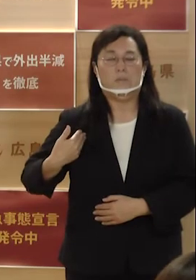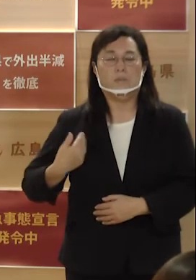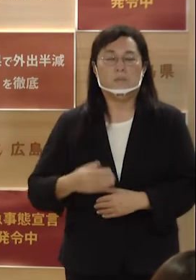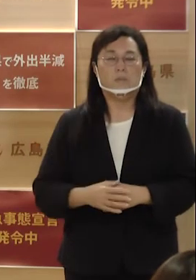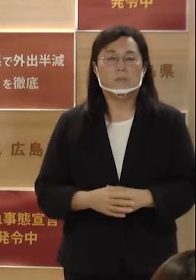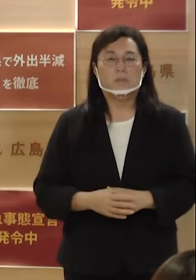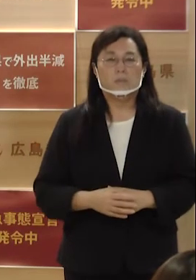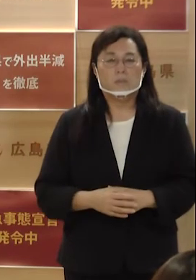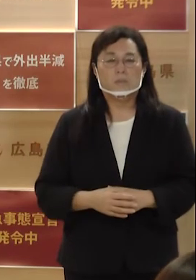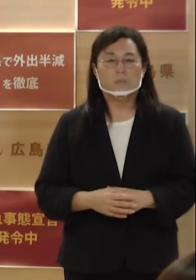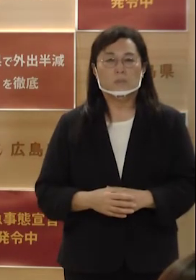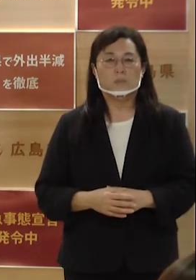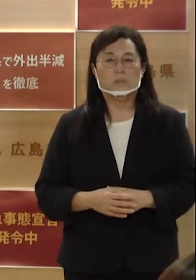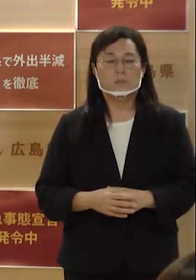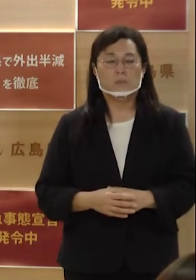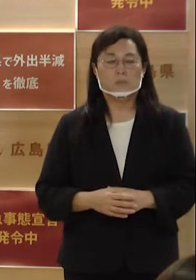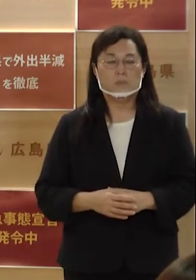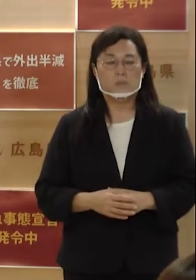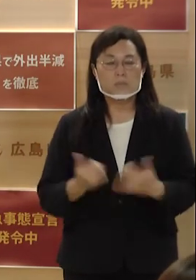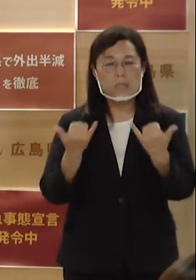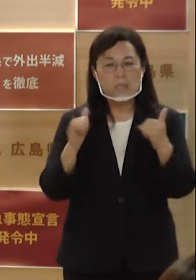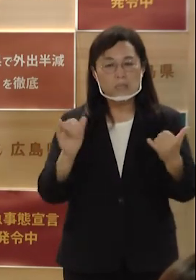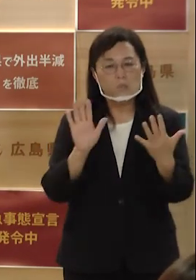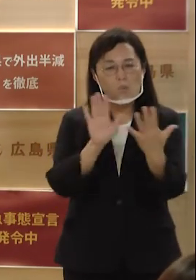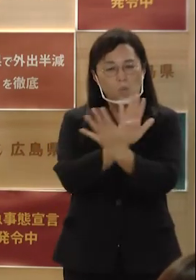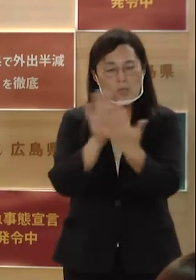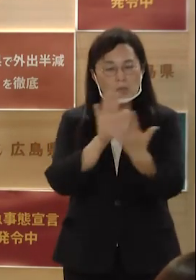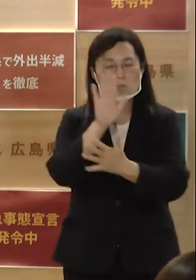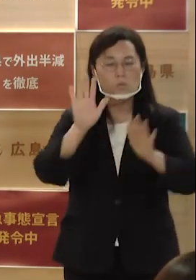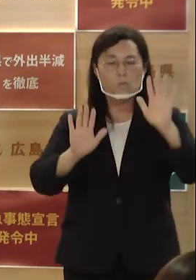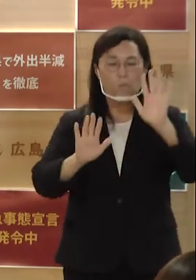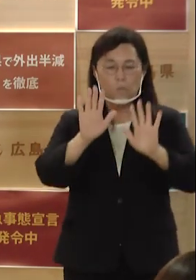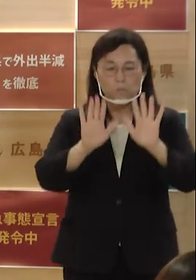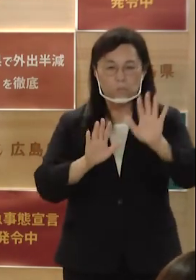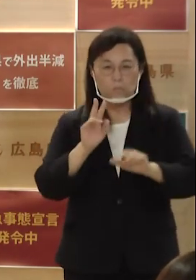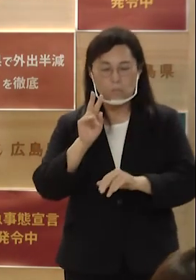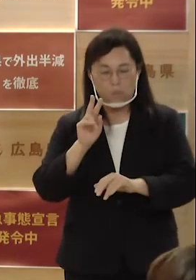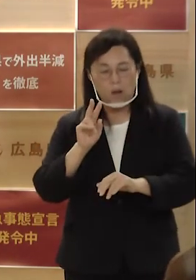ますけれども、その裏にある人手の状況を見るとですね、